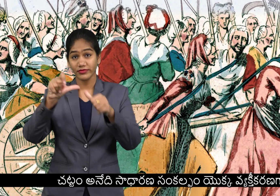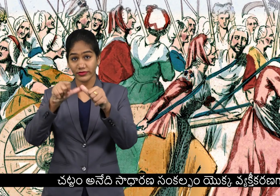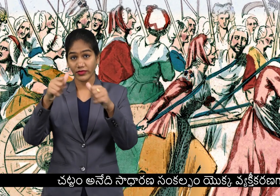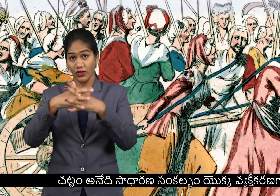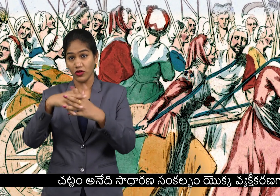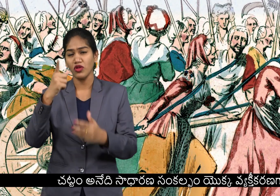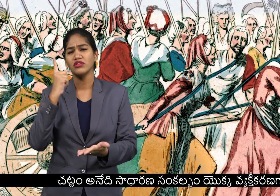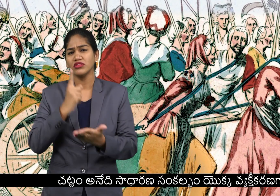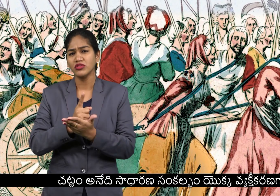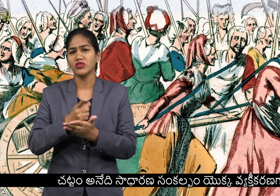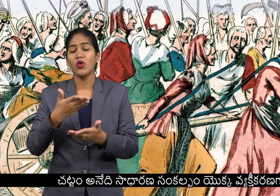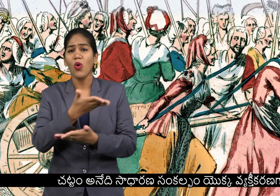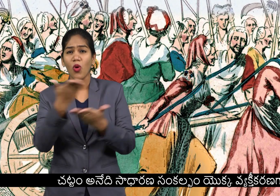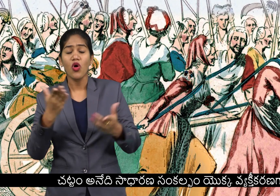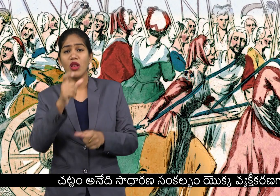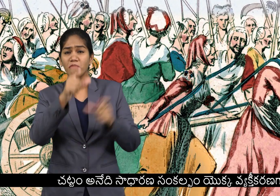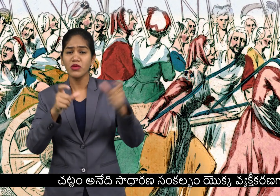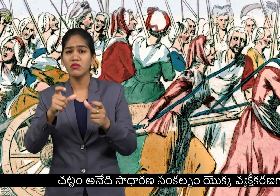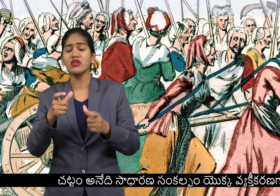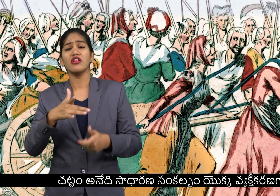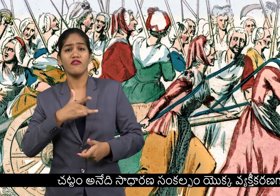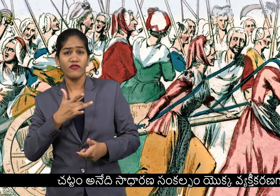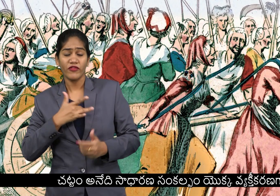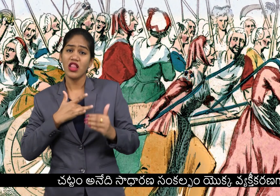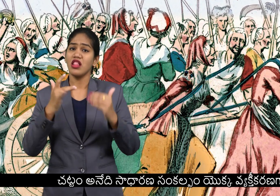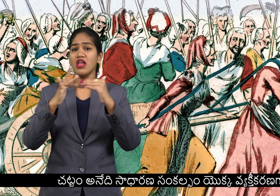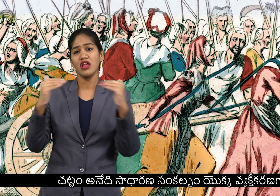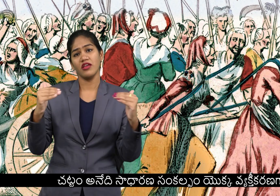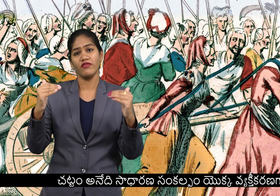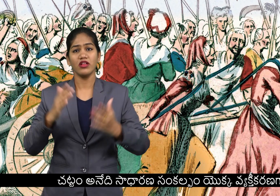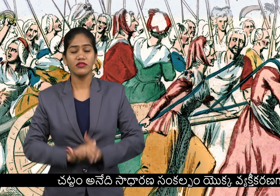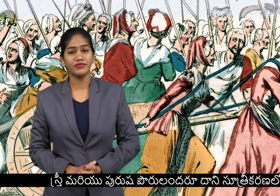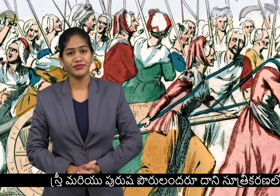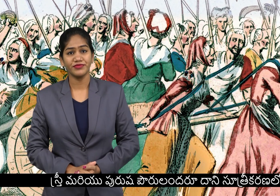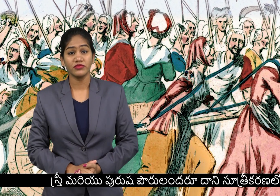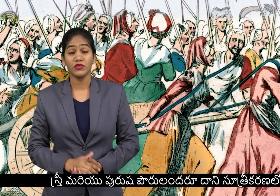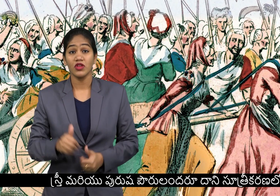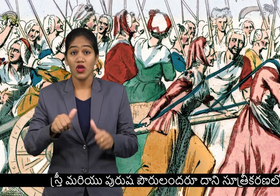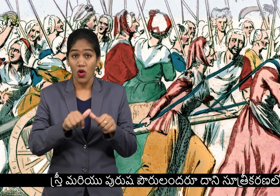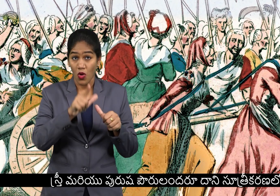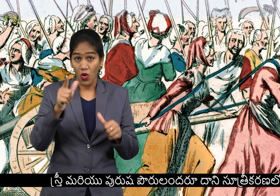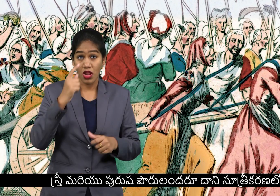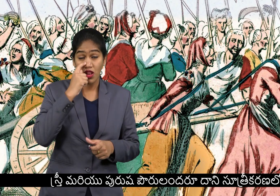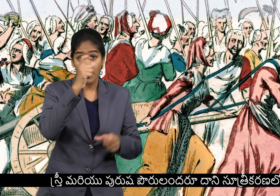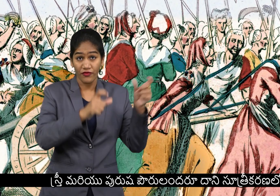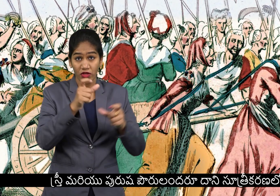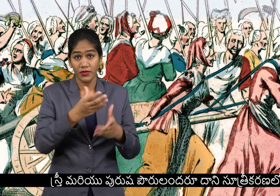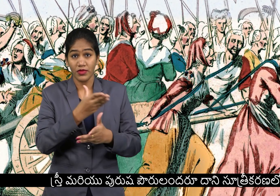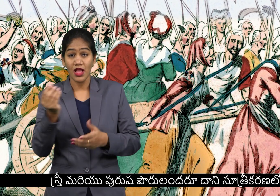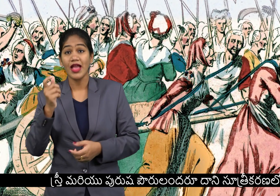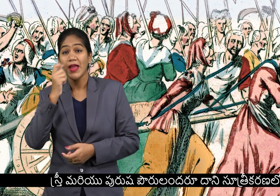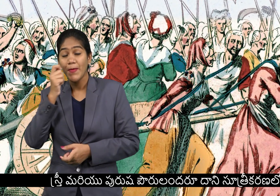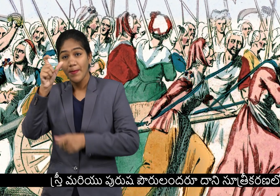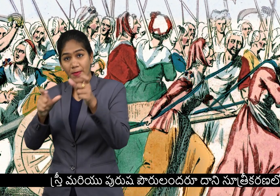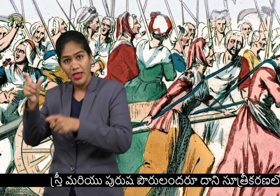చట్టం అనేది సాధారణ సంకల్పం యొక్క వ్యక్తీకరణగా ఉండాలి. స్త్రీ మరియు పురుష పౌరులందరూ